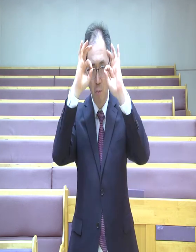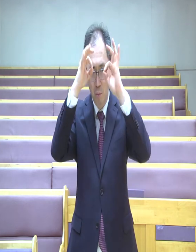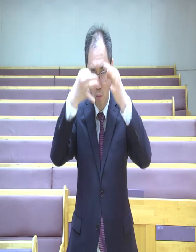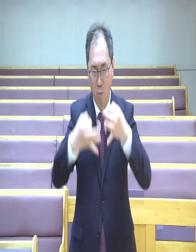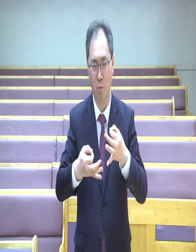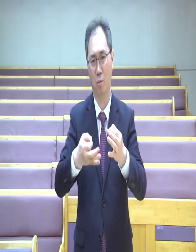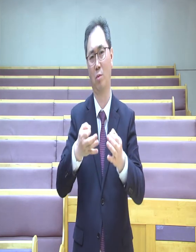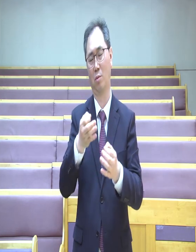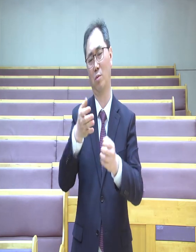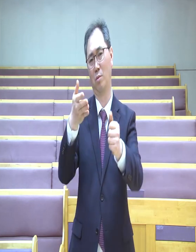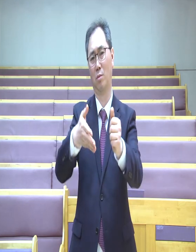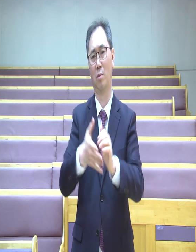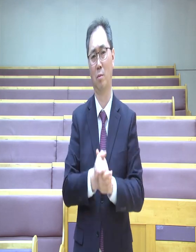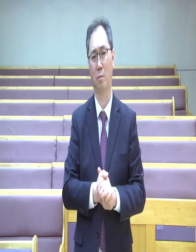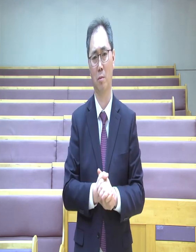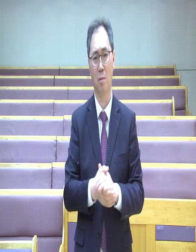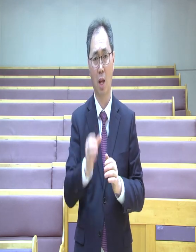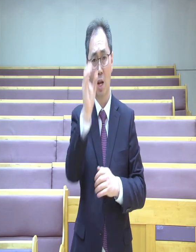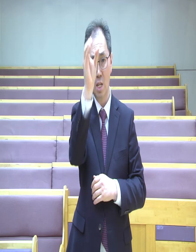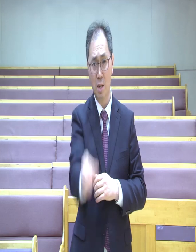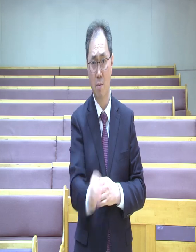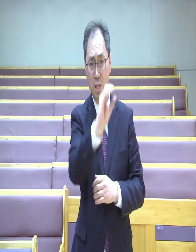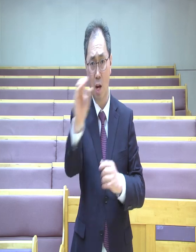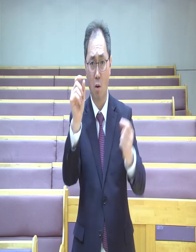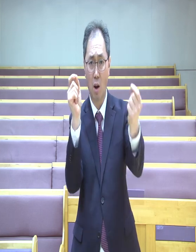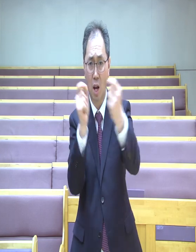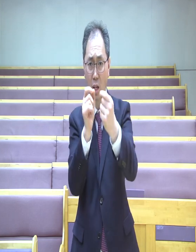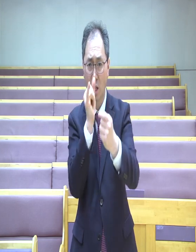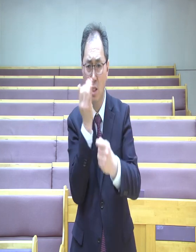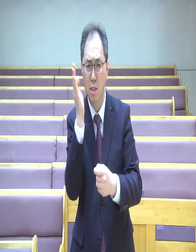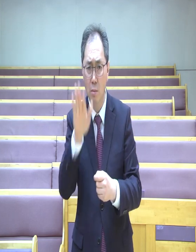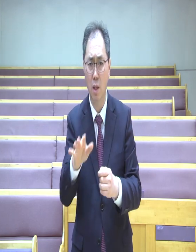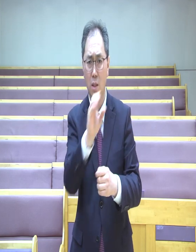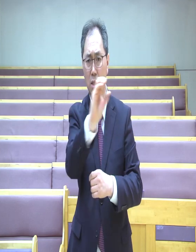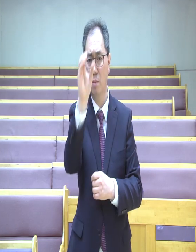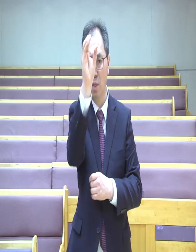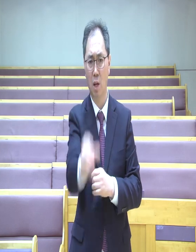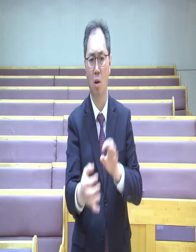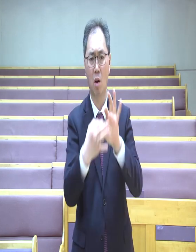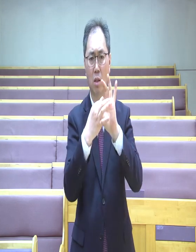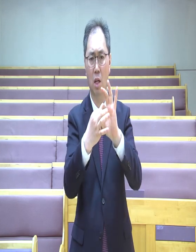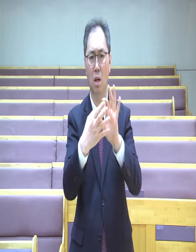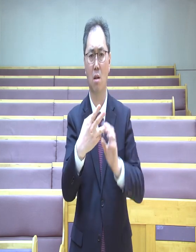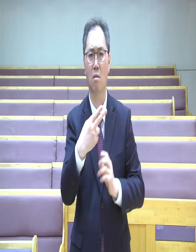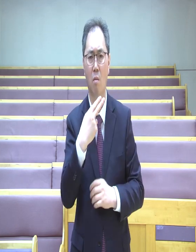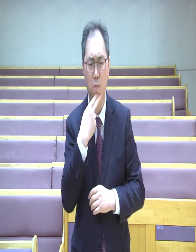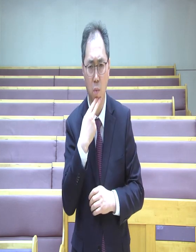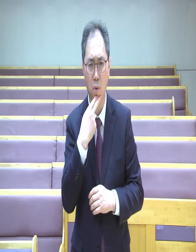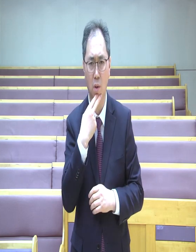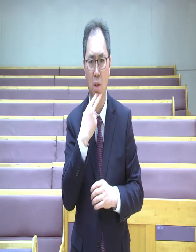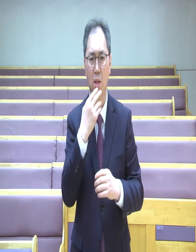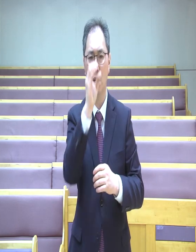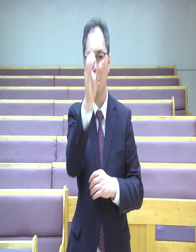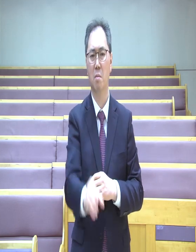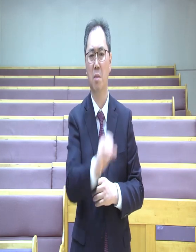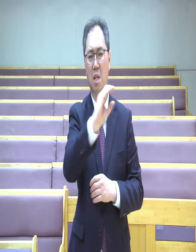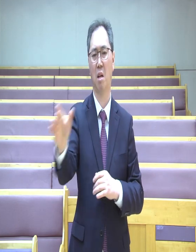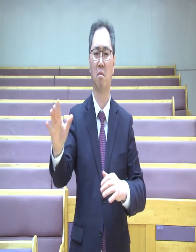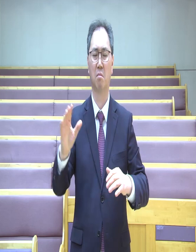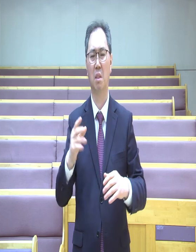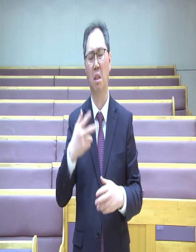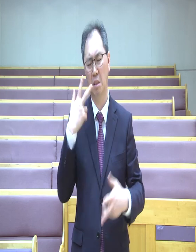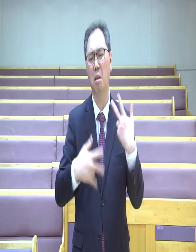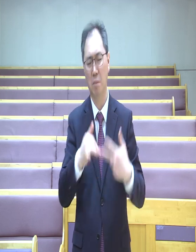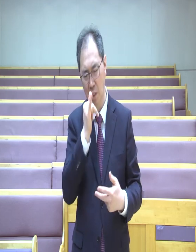십자가 가까이 있지만 그러나 마음은 전혀 십자가와 상관이 없는, 그저 십자가가